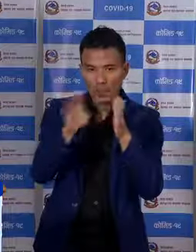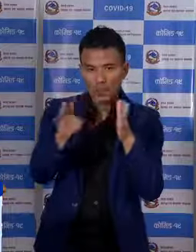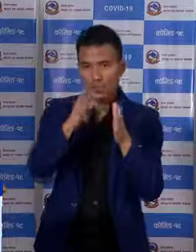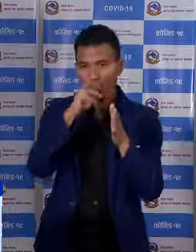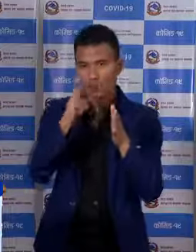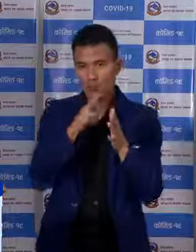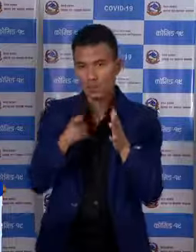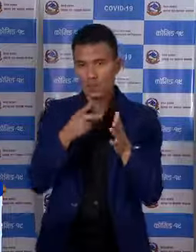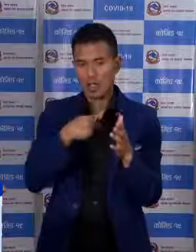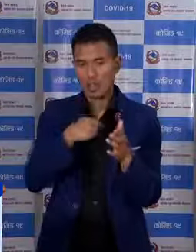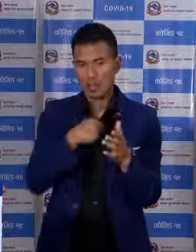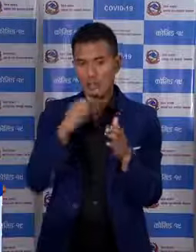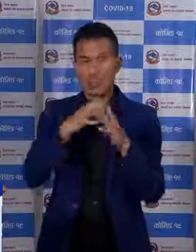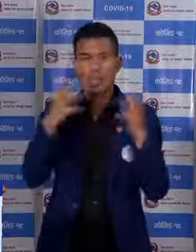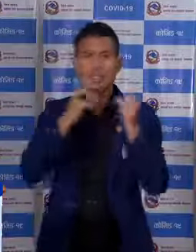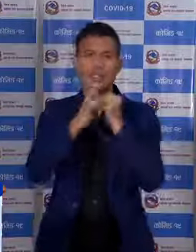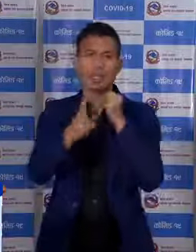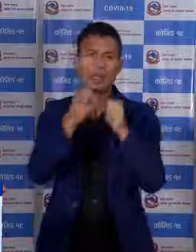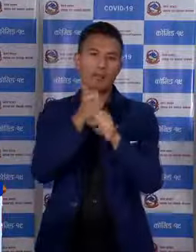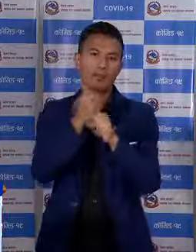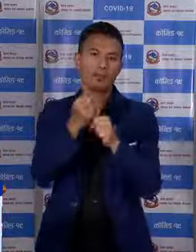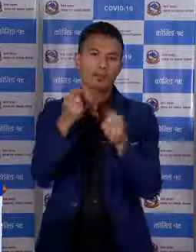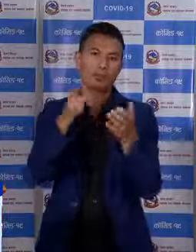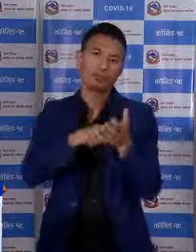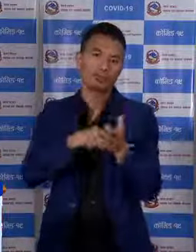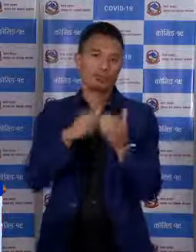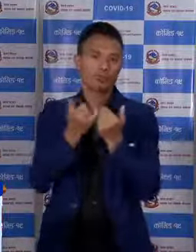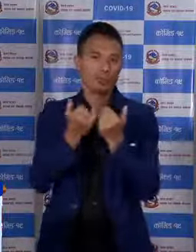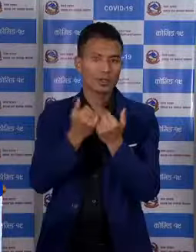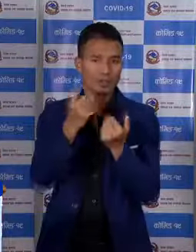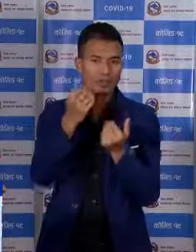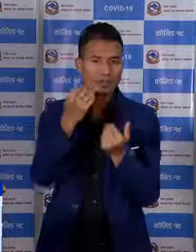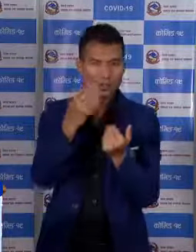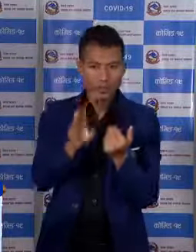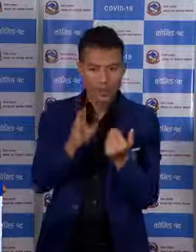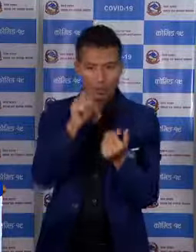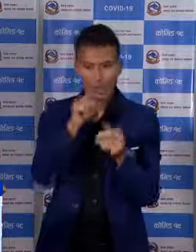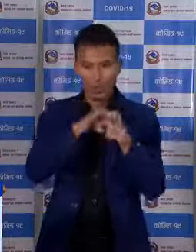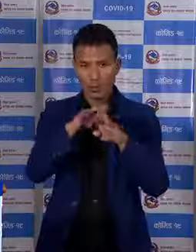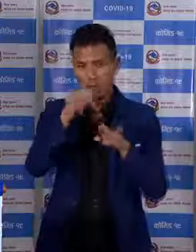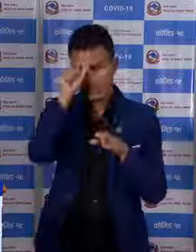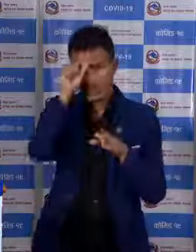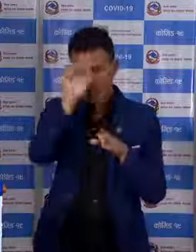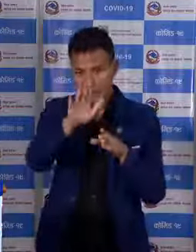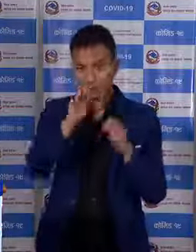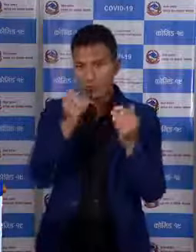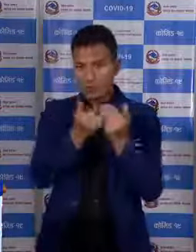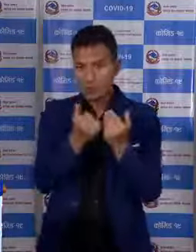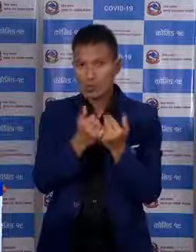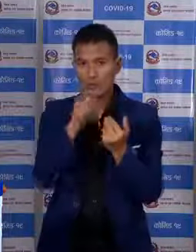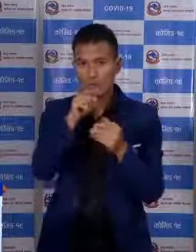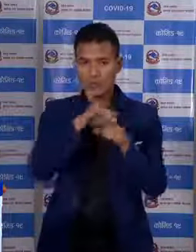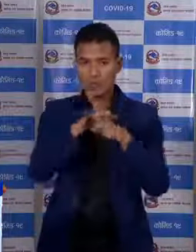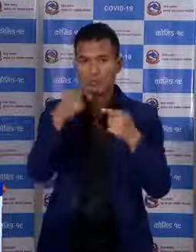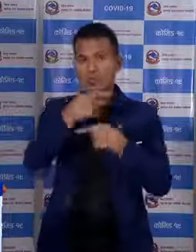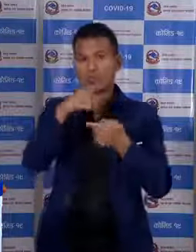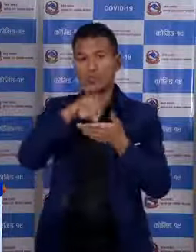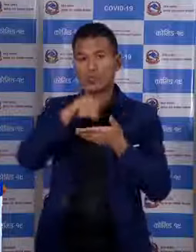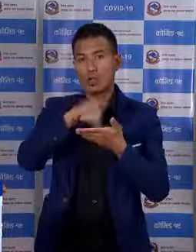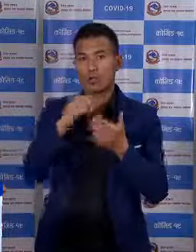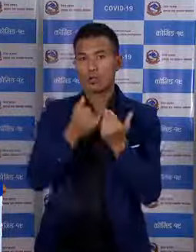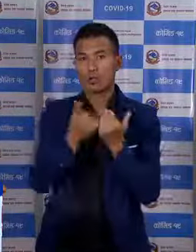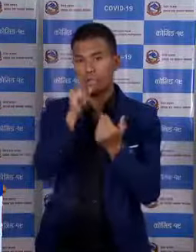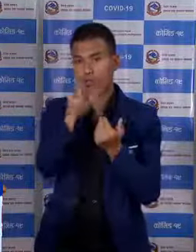आमरो महासाखाले काम शुरू गरी सक्छा न्यार ले माझ जानकारी गराऊ न्यारूको नमुना संकलन